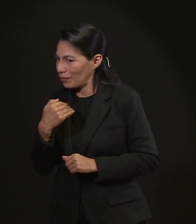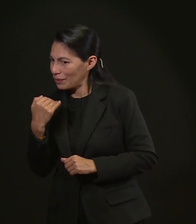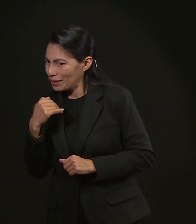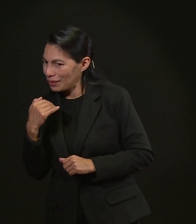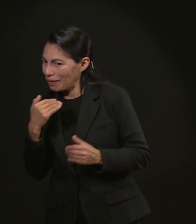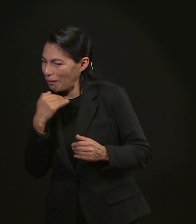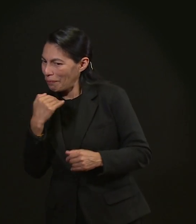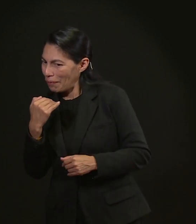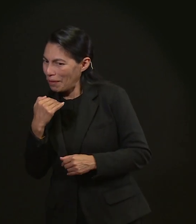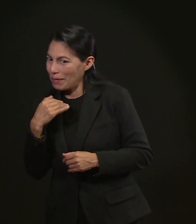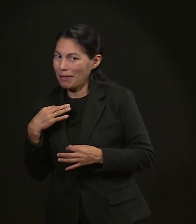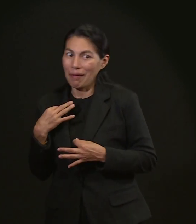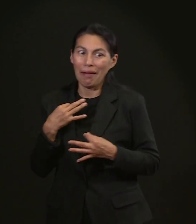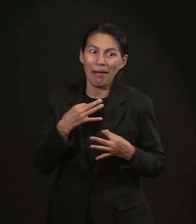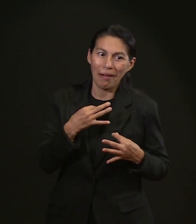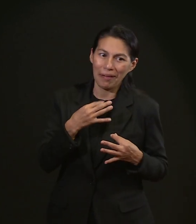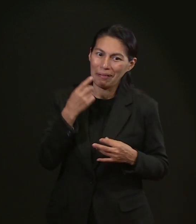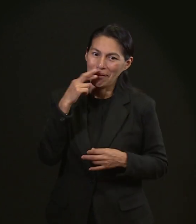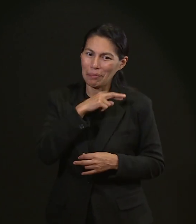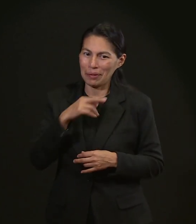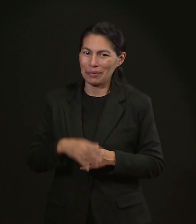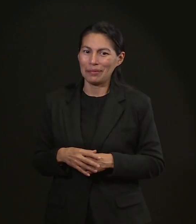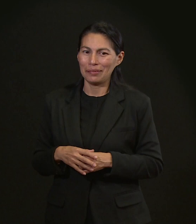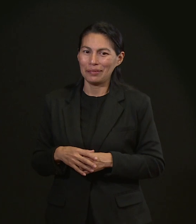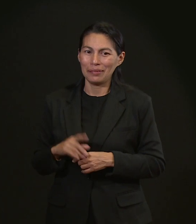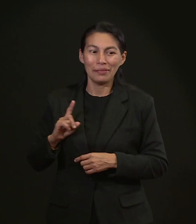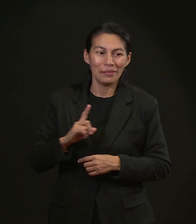me buscaba tantito y ya iba yo otra vez